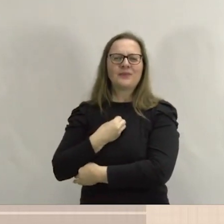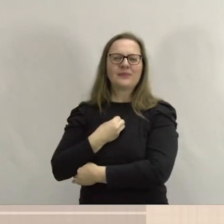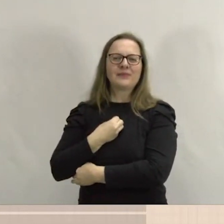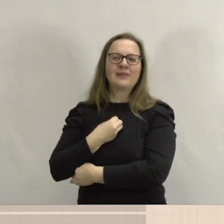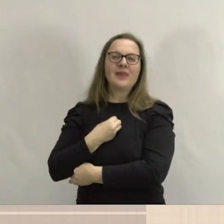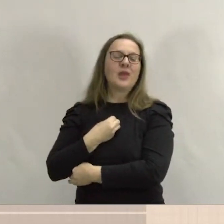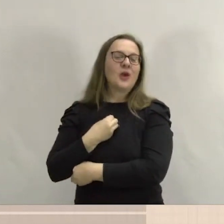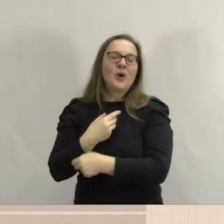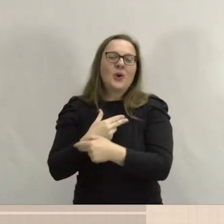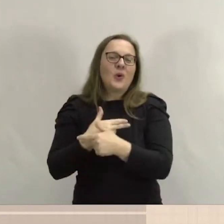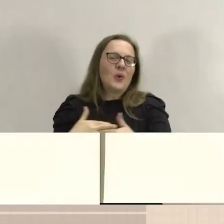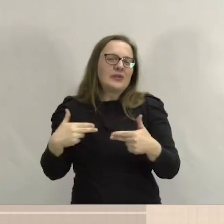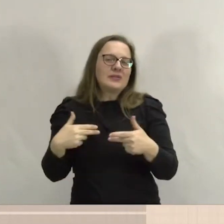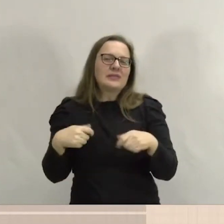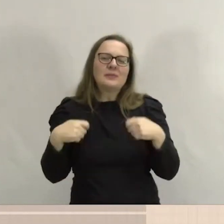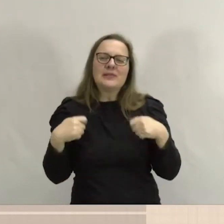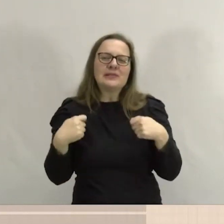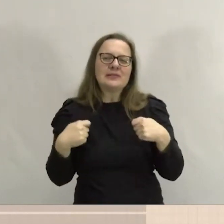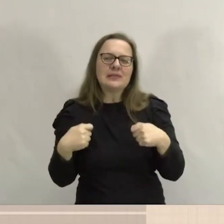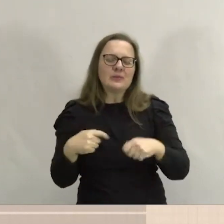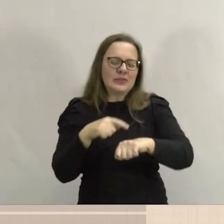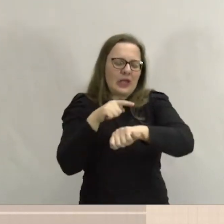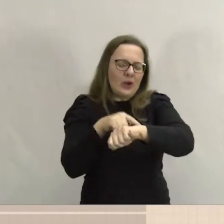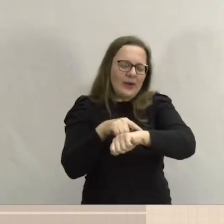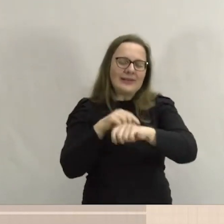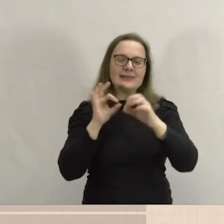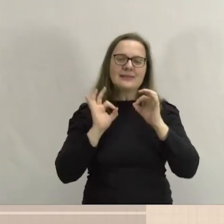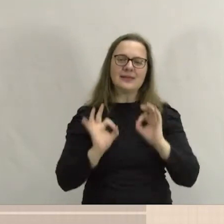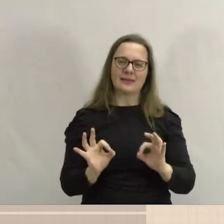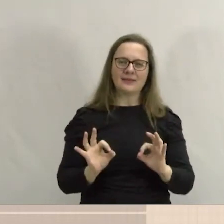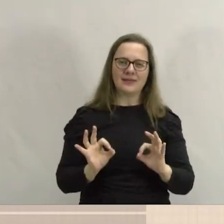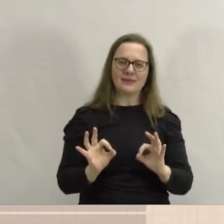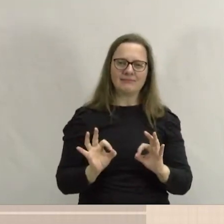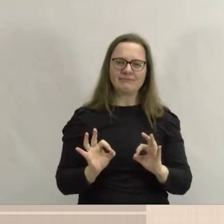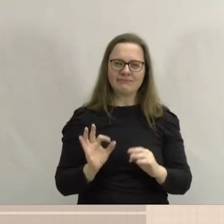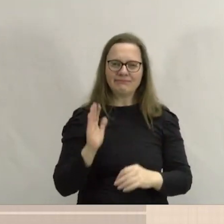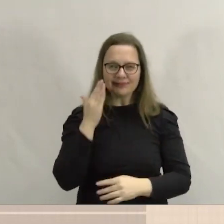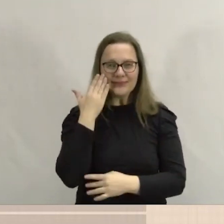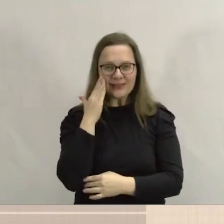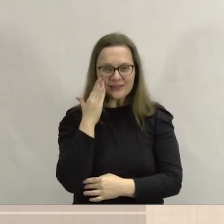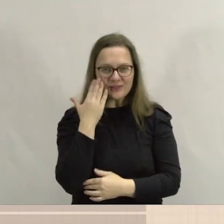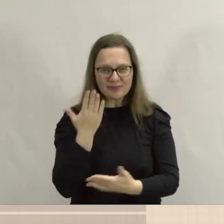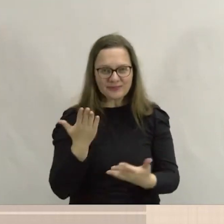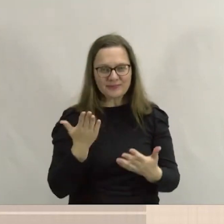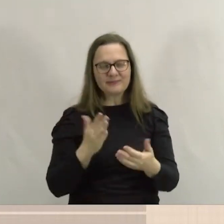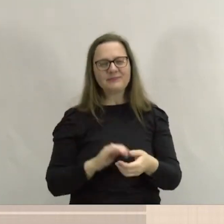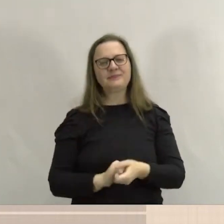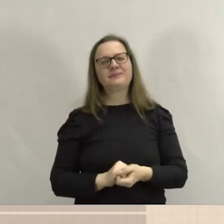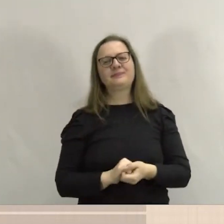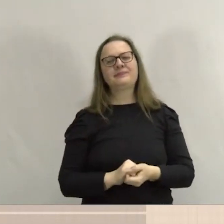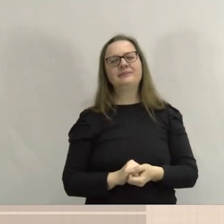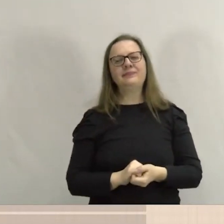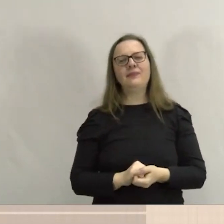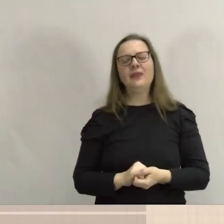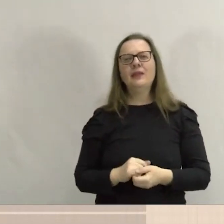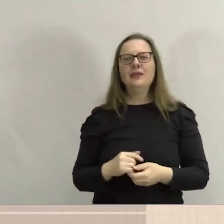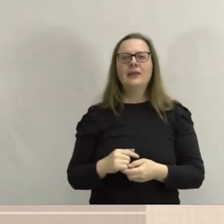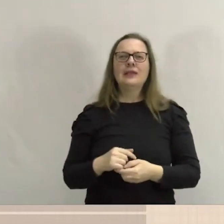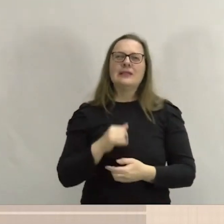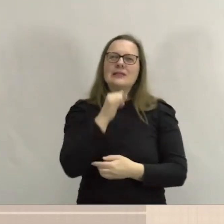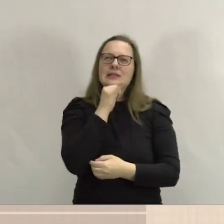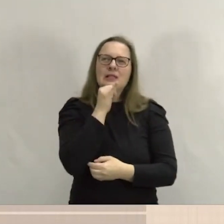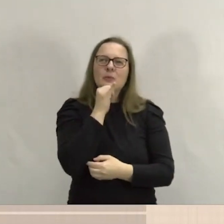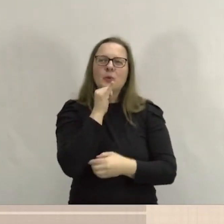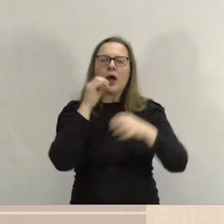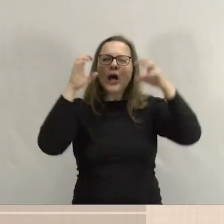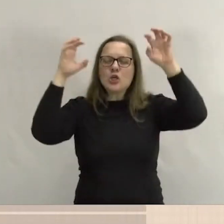chuva, fará descer como outrora a chuva temporã e